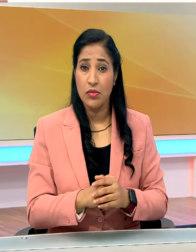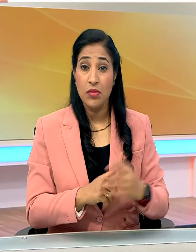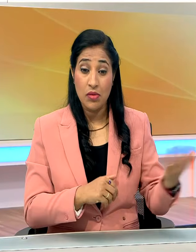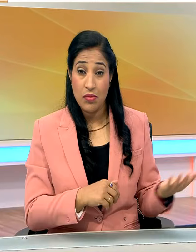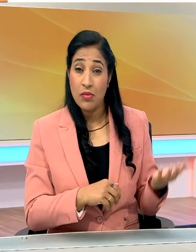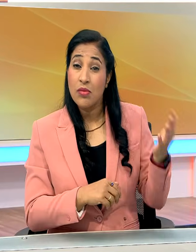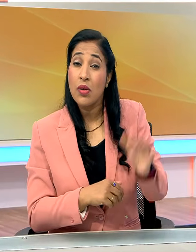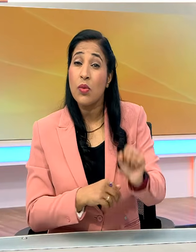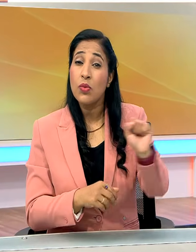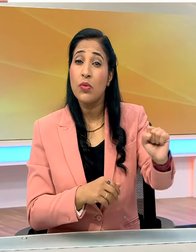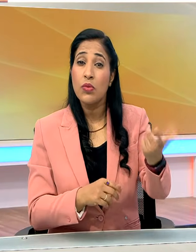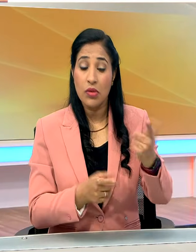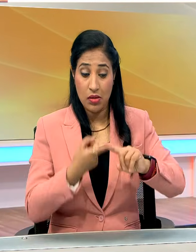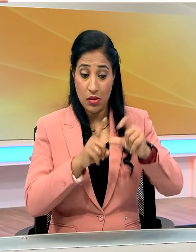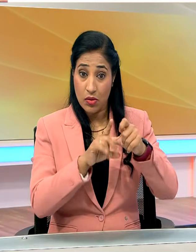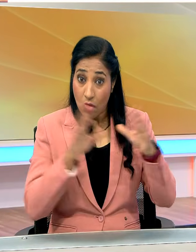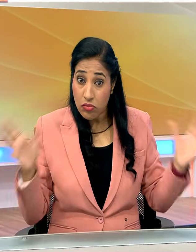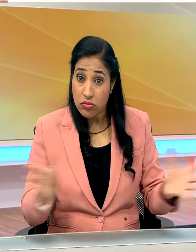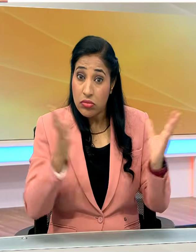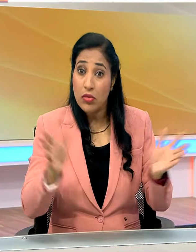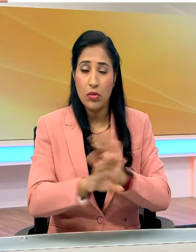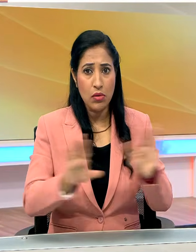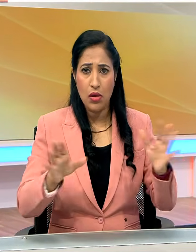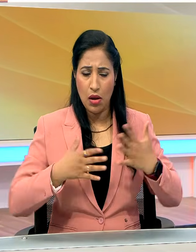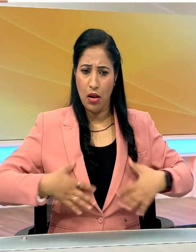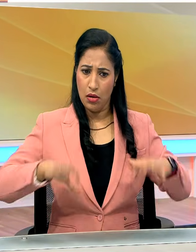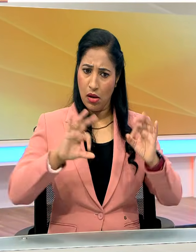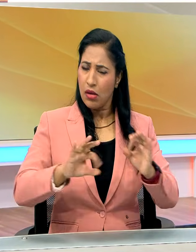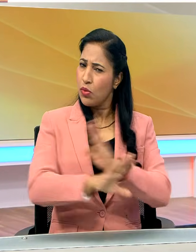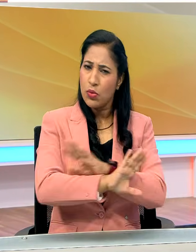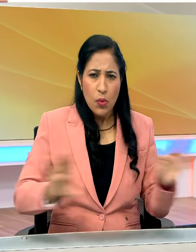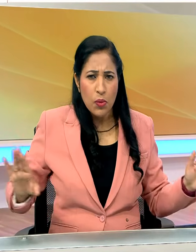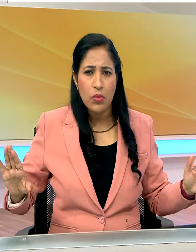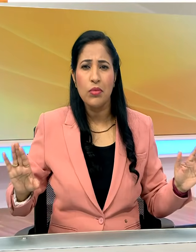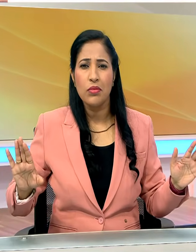बंगाल में शिक्षा बढ़ाना, स्वास्थ्य बढ़ाना नहीं है।